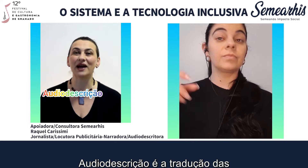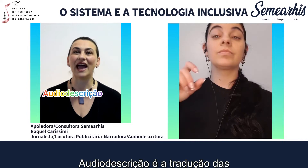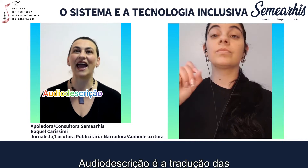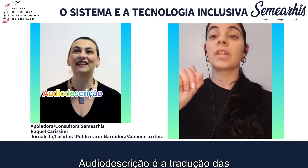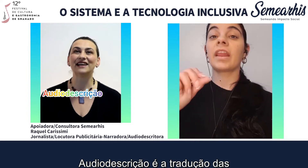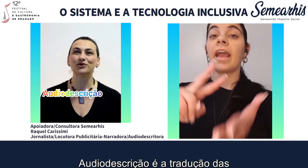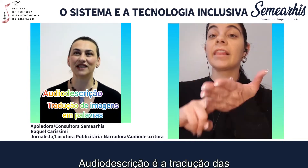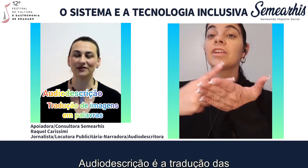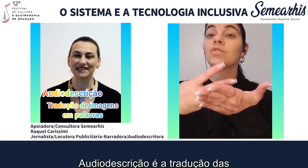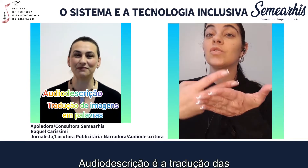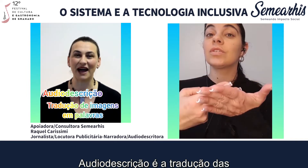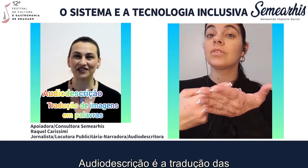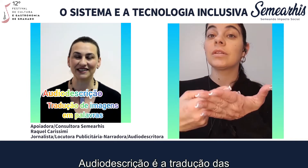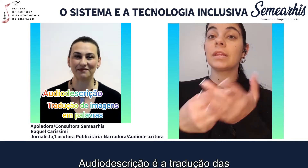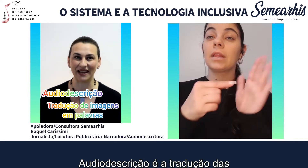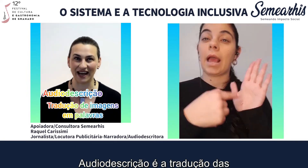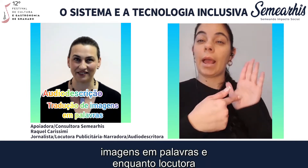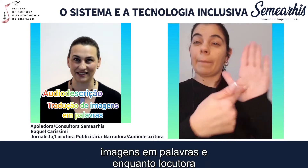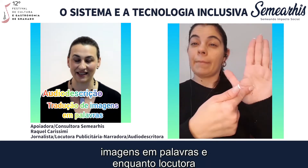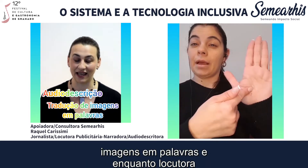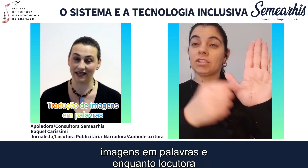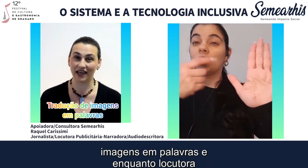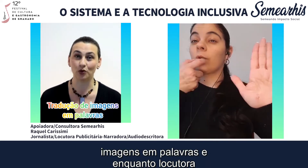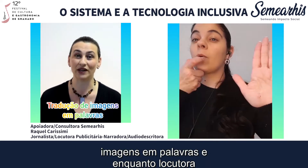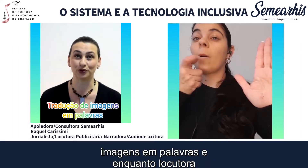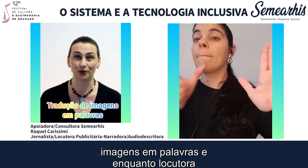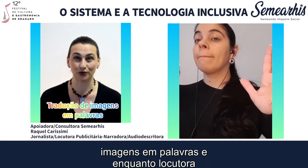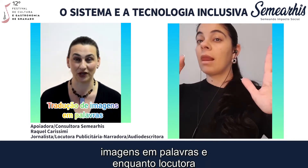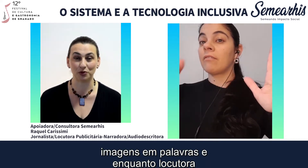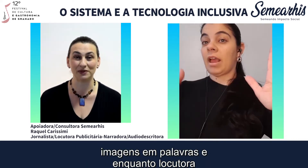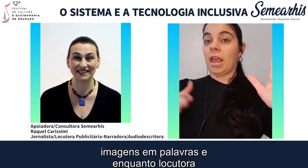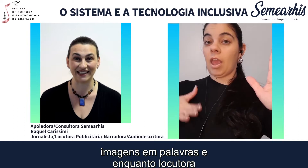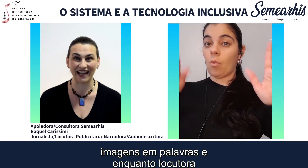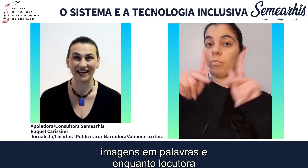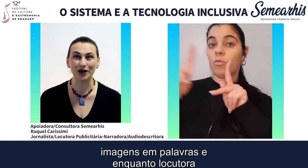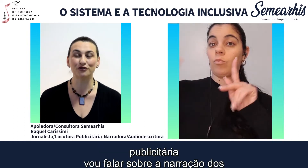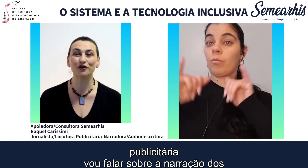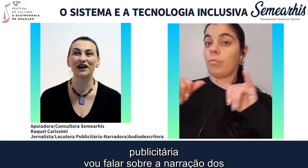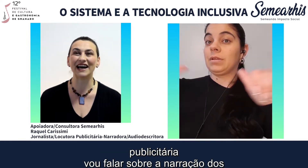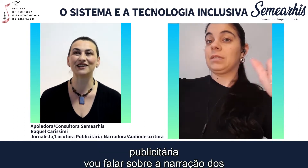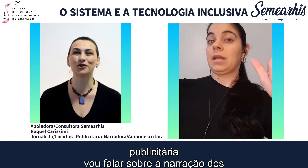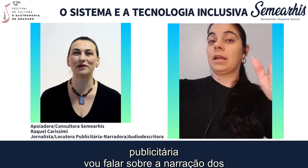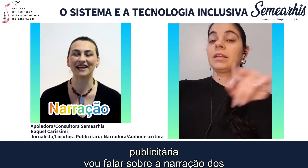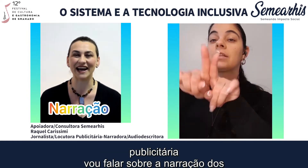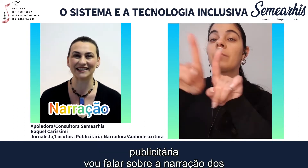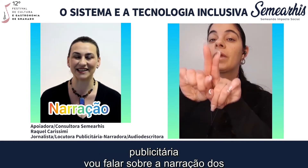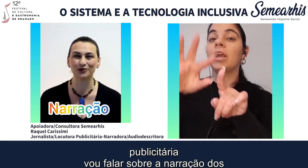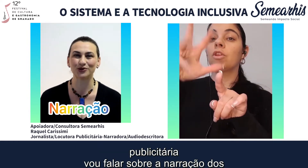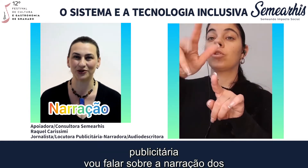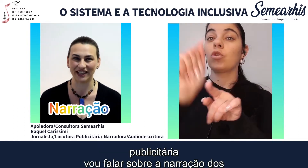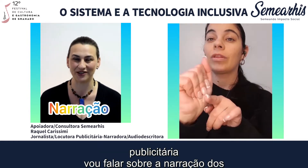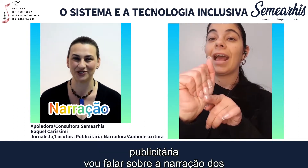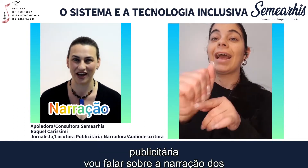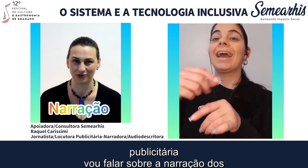Audiodescrição é a tradução das imagens em palavras, e enquanto locutora publicitária, vou falar sobre a narração